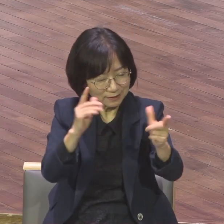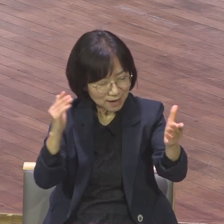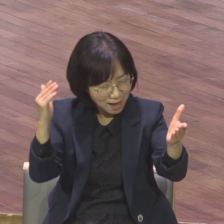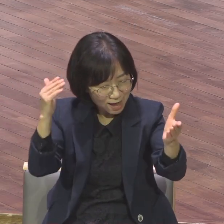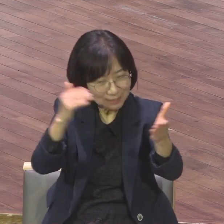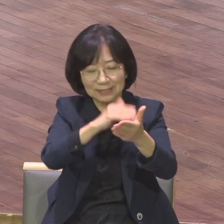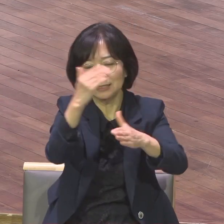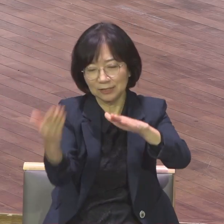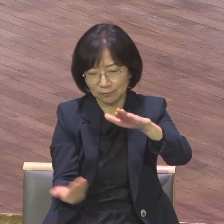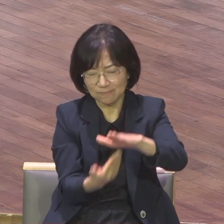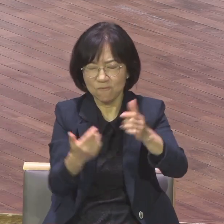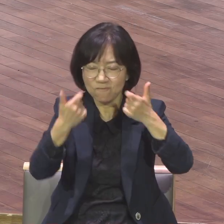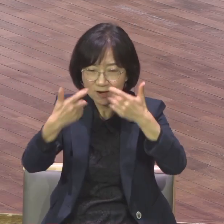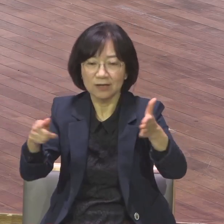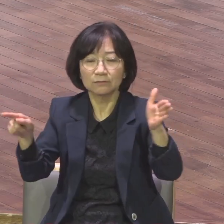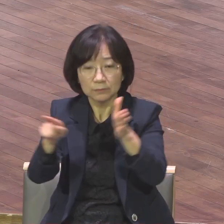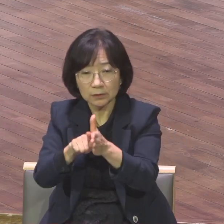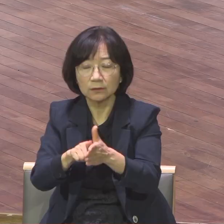확신하노라.